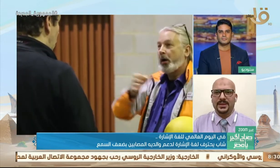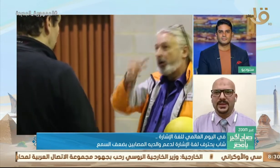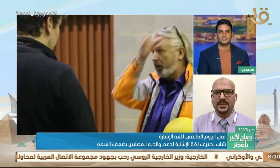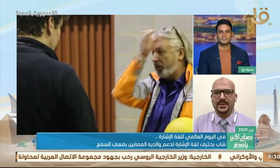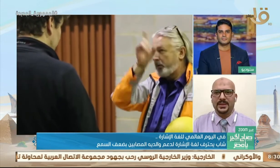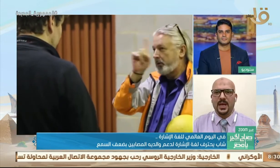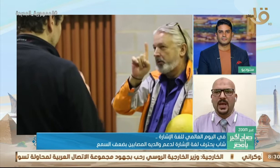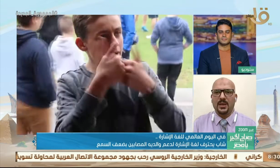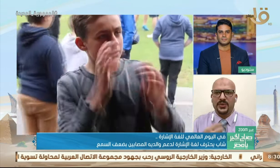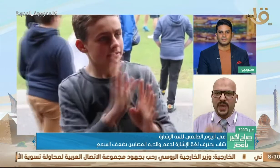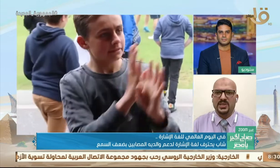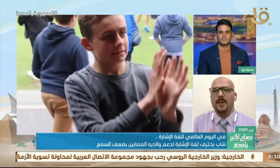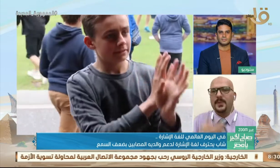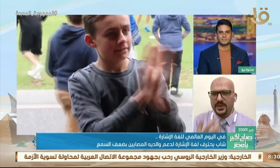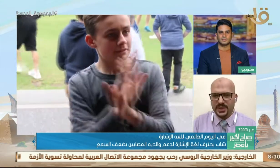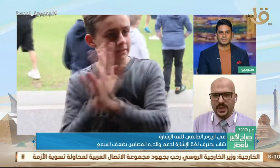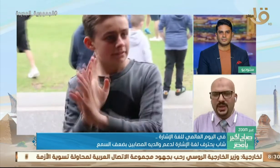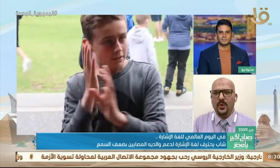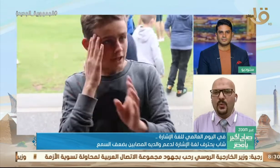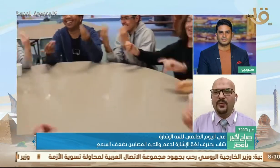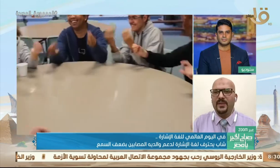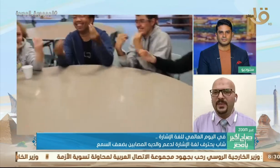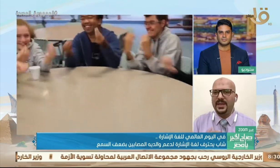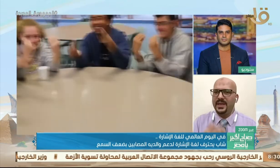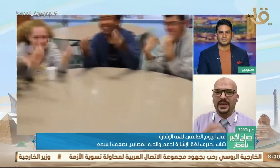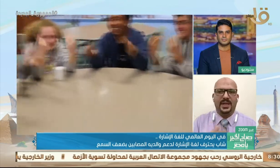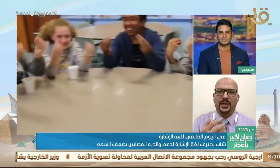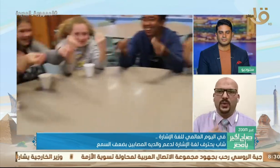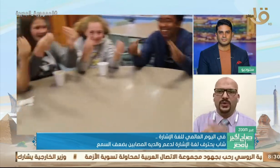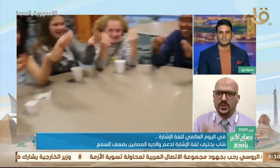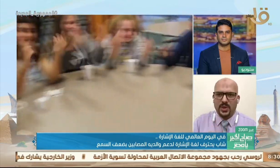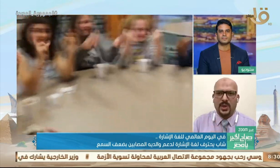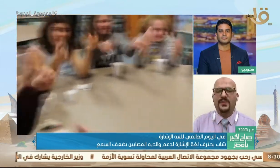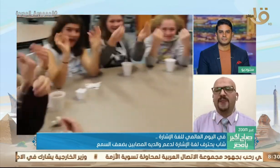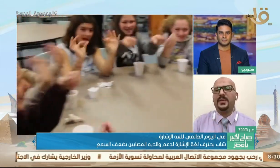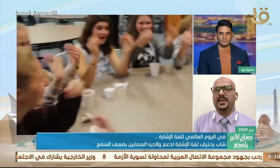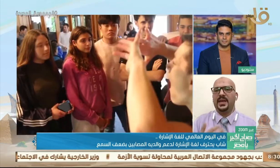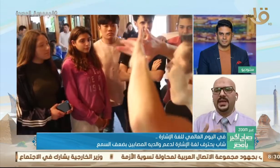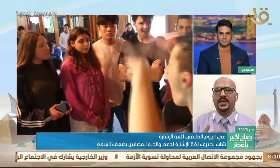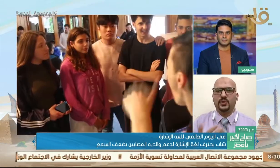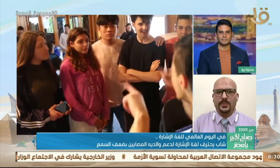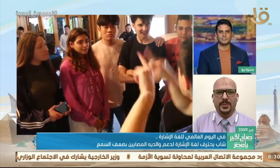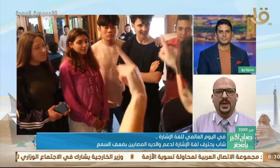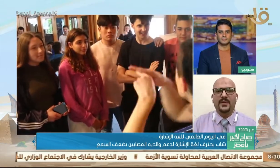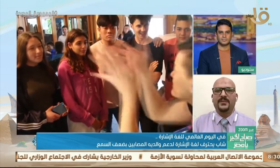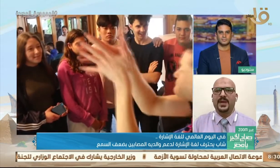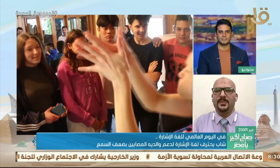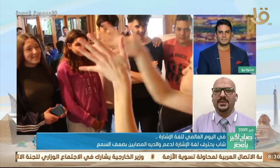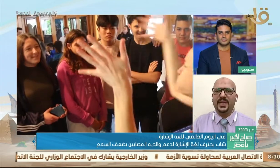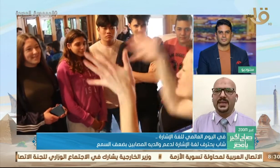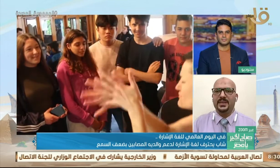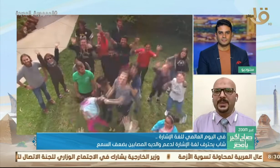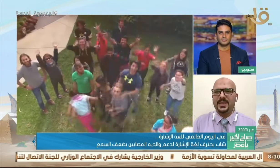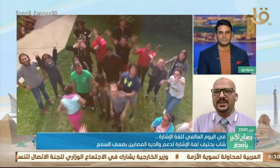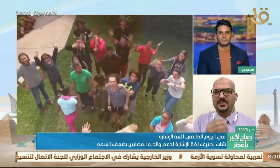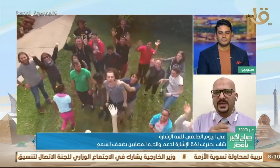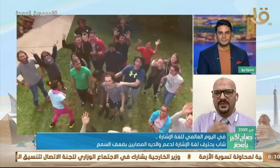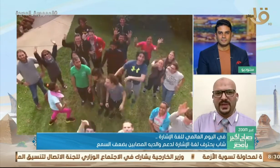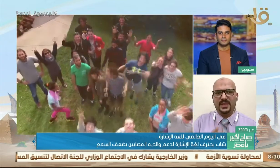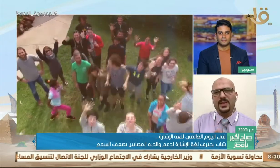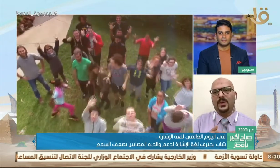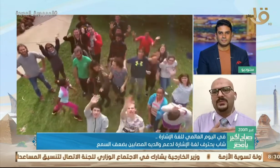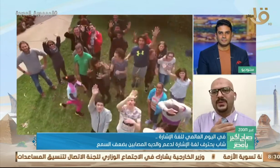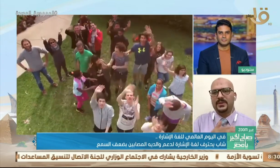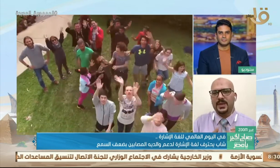طبعا اصحاب قضيه وفاهمين يعني ايه لغه اشاره وفاهمين يعني ايه صم. فبالتالي بدات